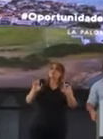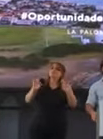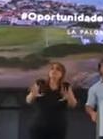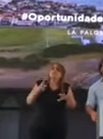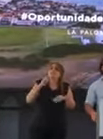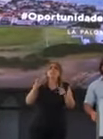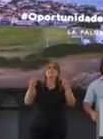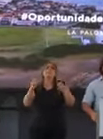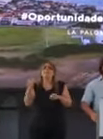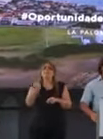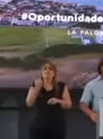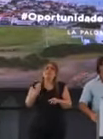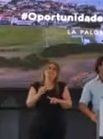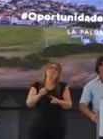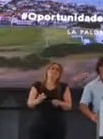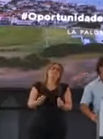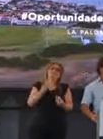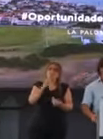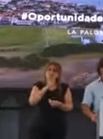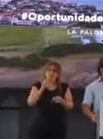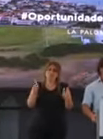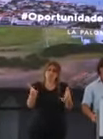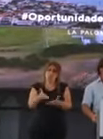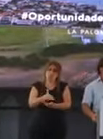más importantes, que no lo va a solucionar.